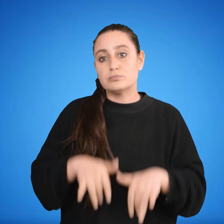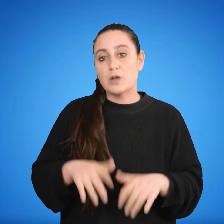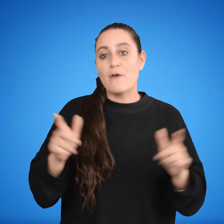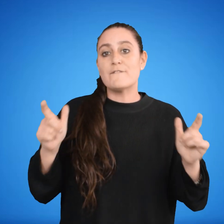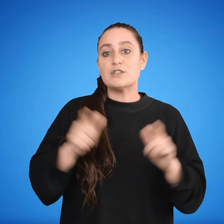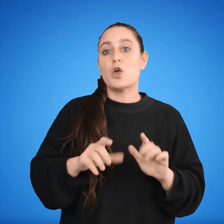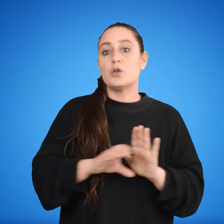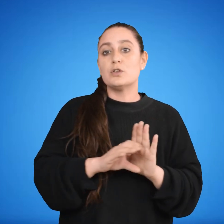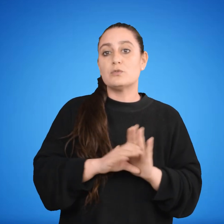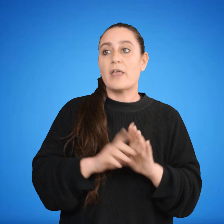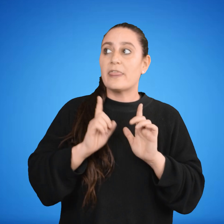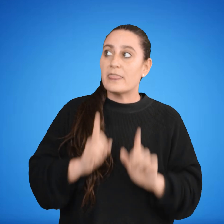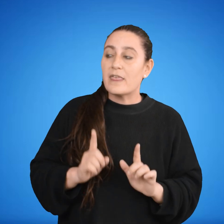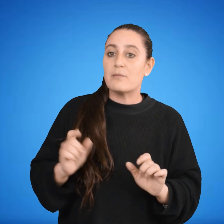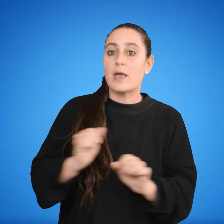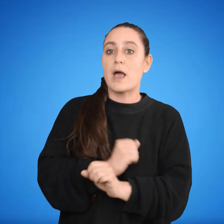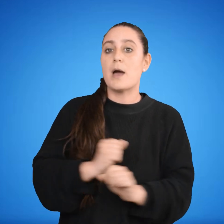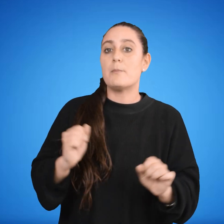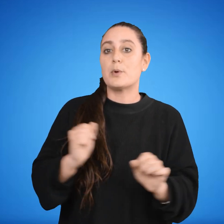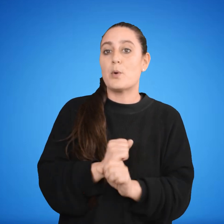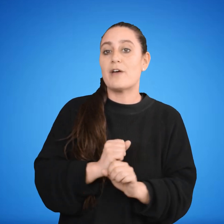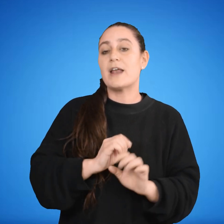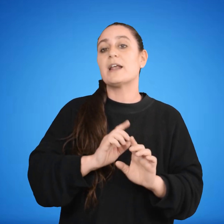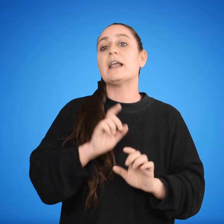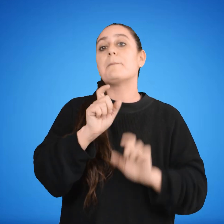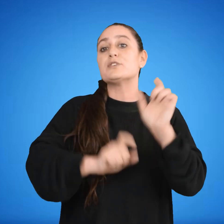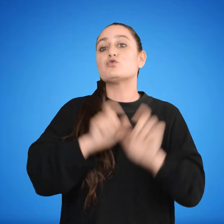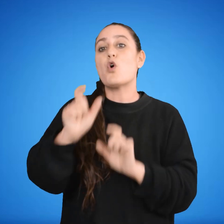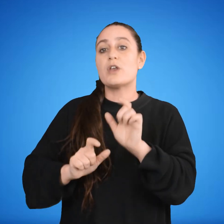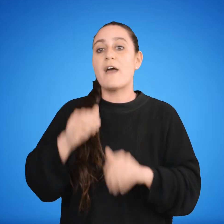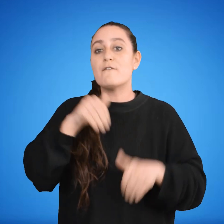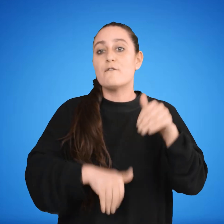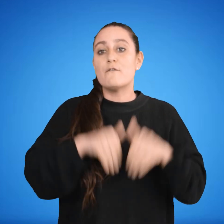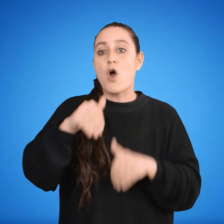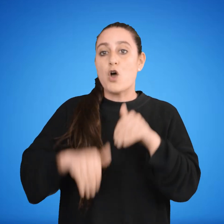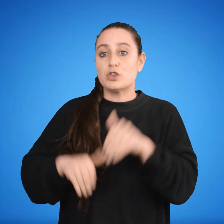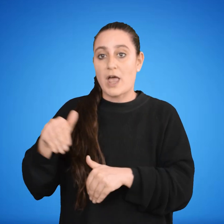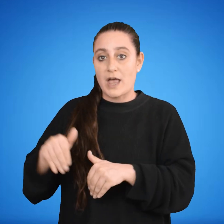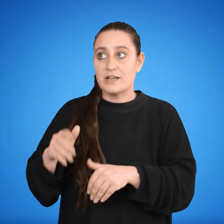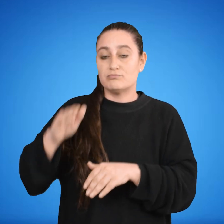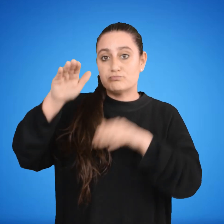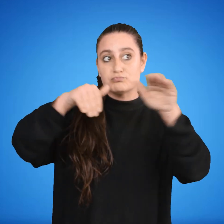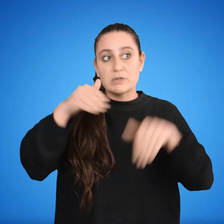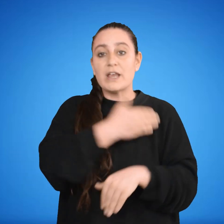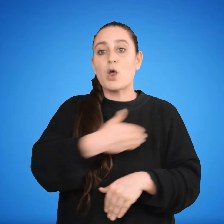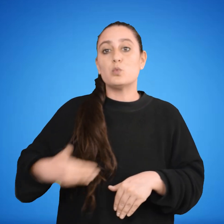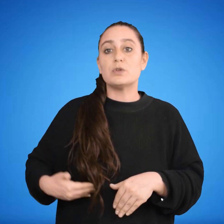el cuerpo electoral, convocado al efecto por el Poder Ejecutivo, en la fecha que indicará la Convención Nacional